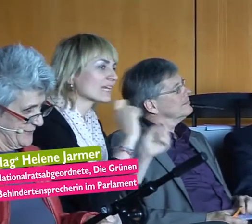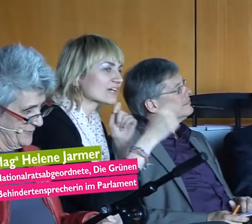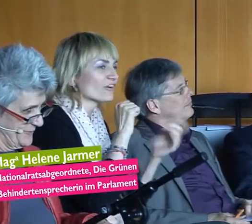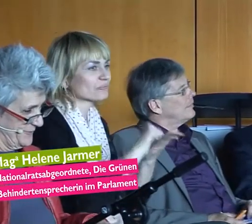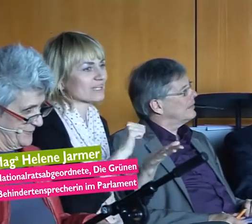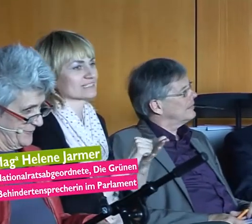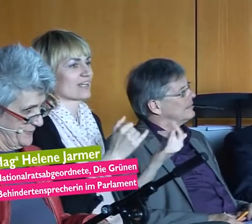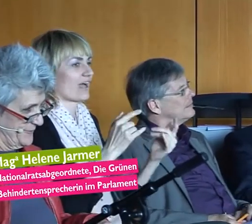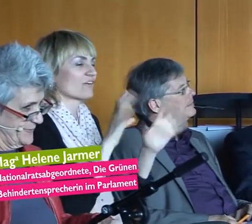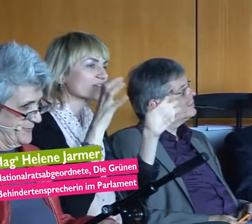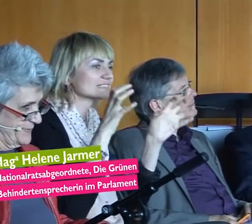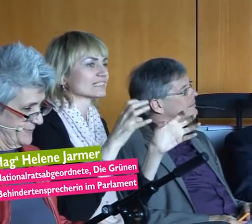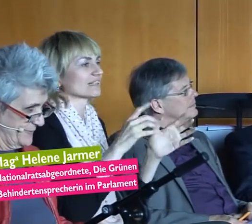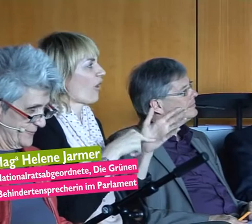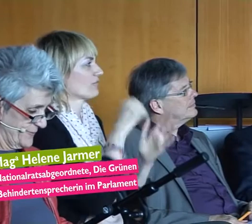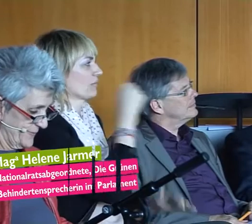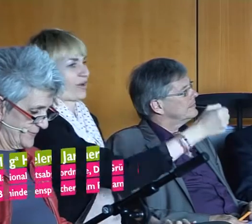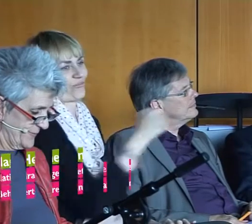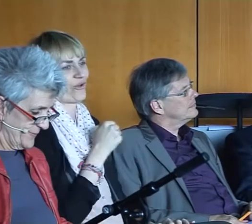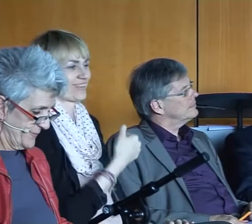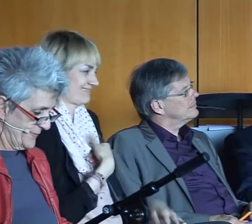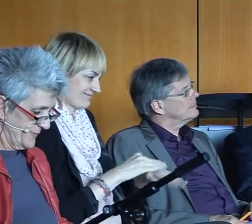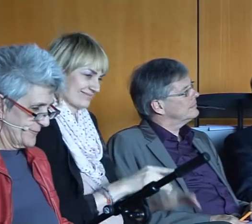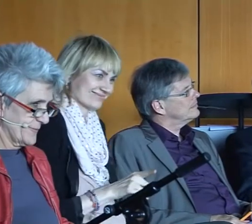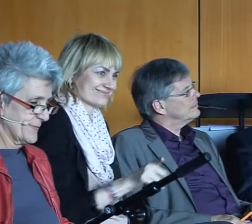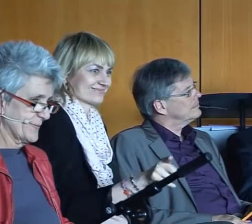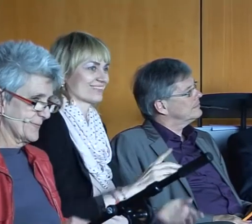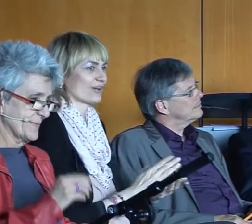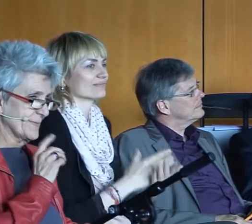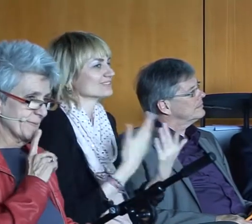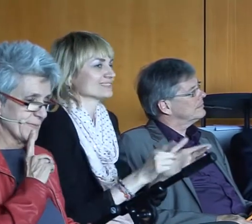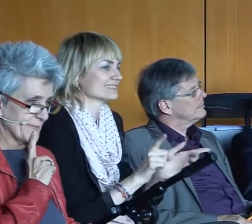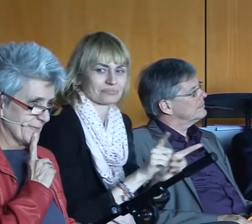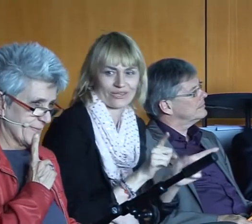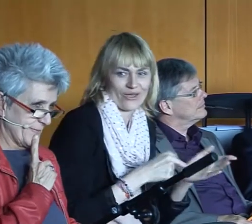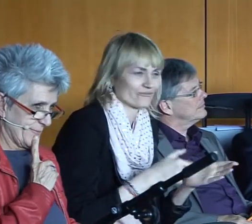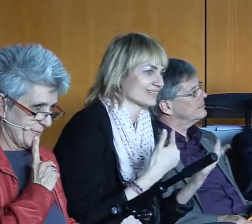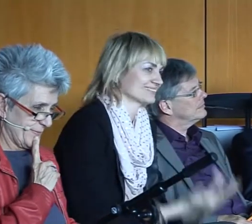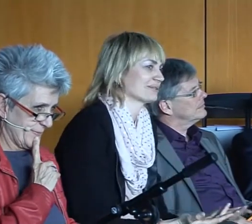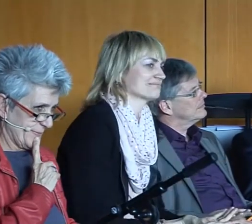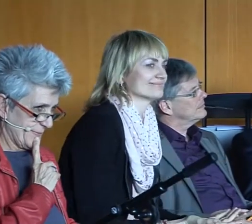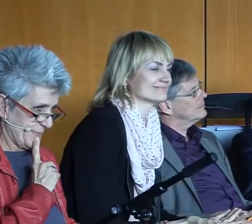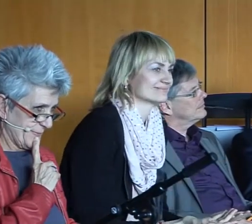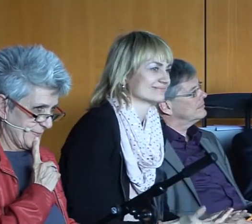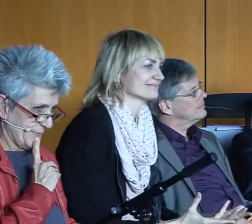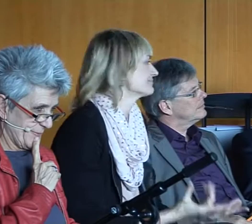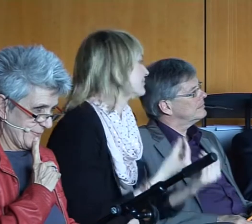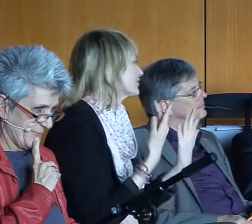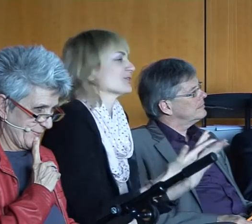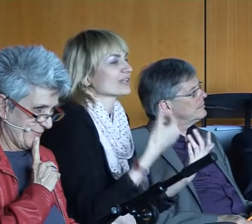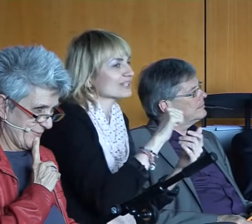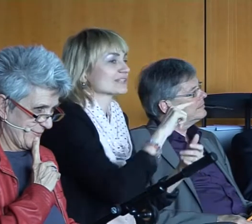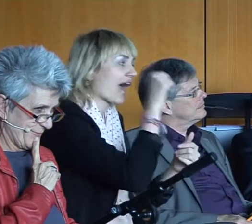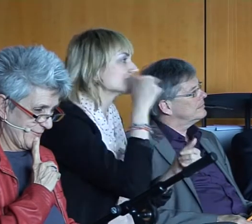politischen Leben, passiert das immer wieder. Interviews, Presse, Fernsehen, da kommt das Mikro zu mir und dann sage ich, zu meiner Dolmetscherin bitte.